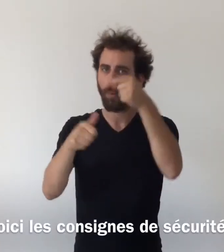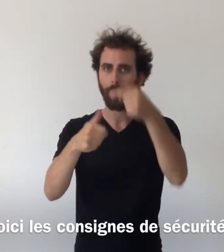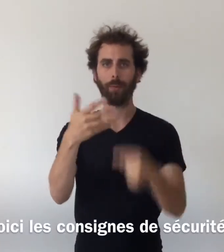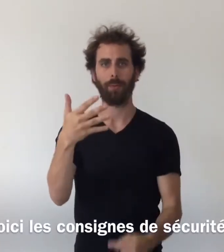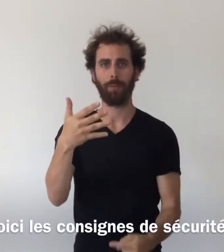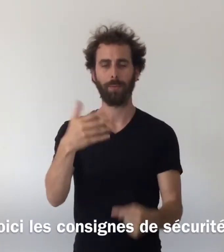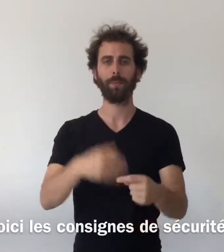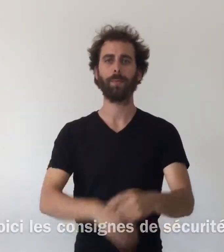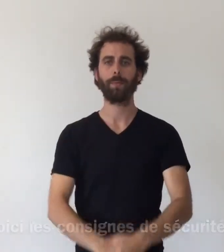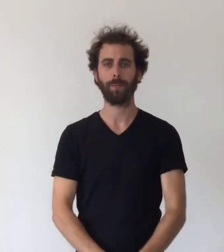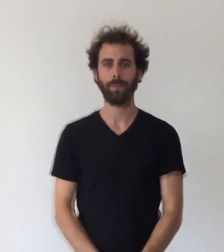sécurité.